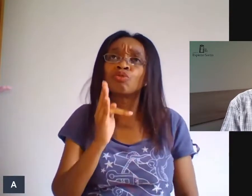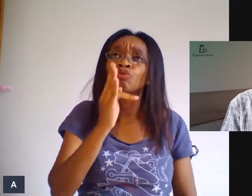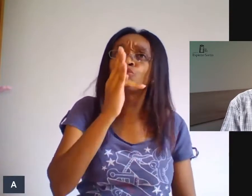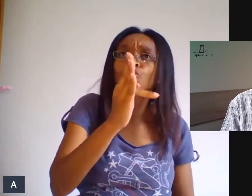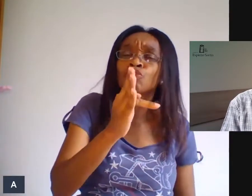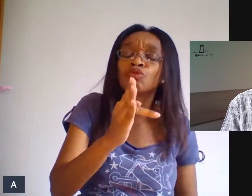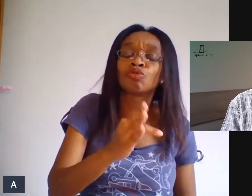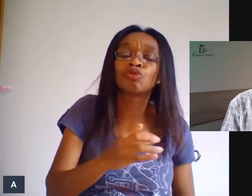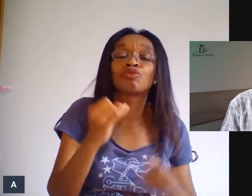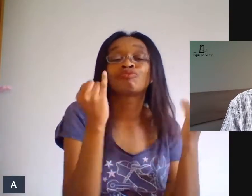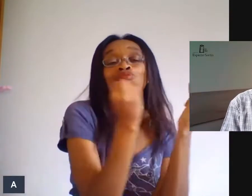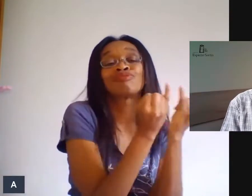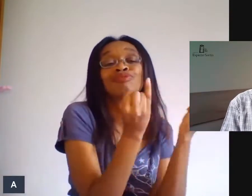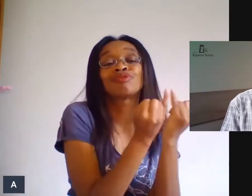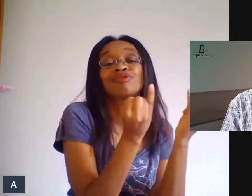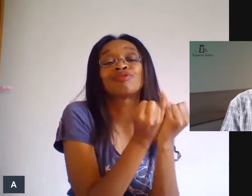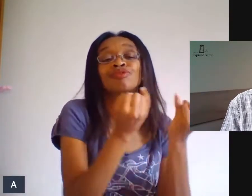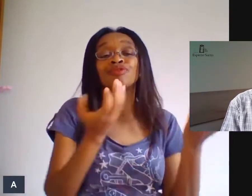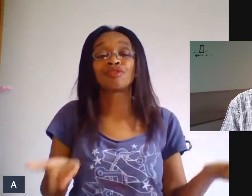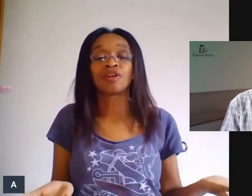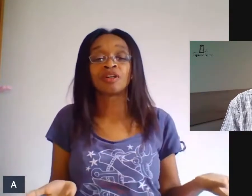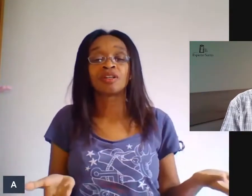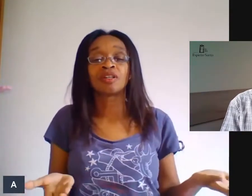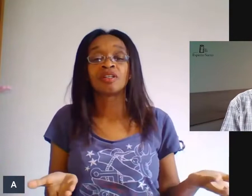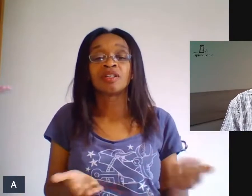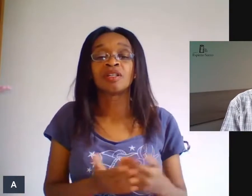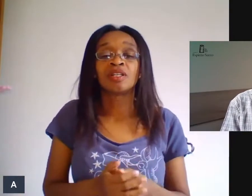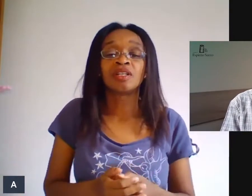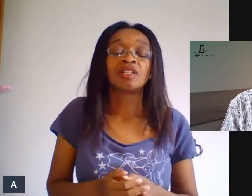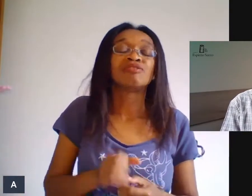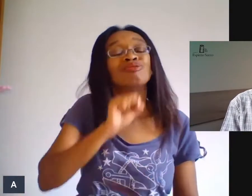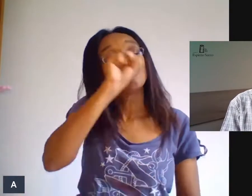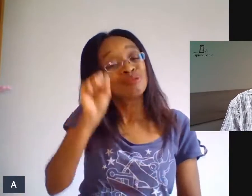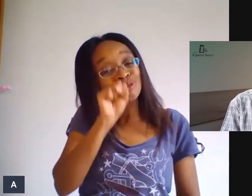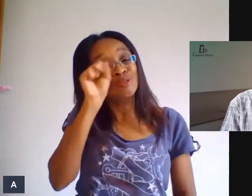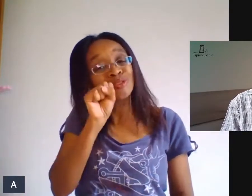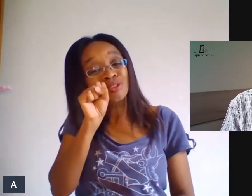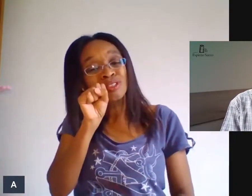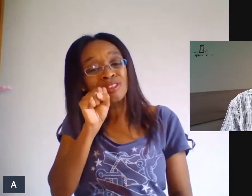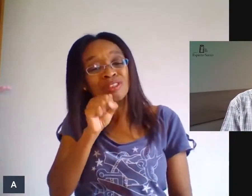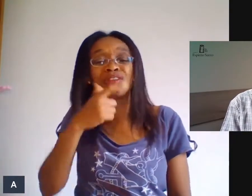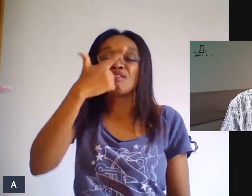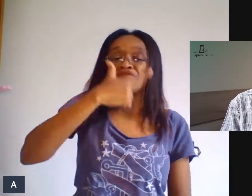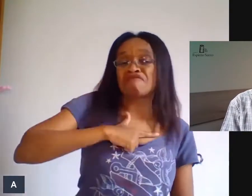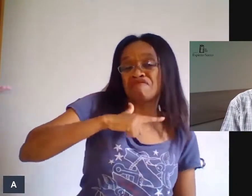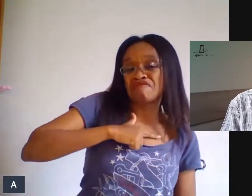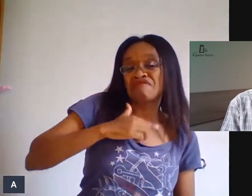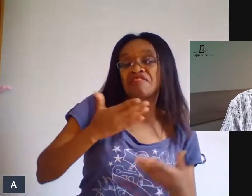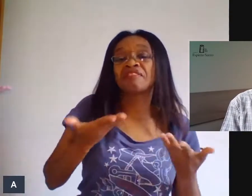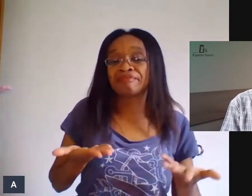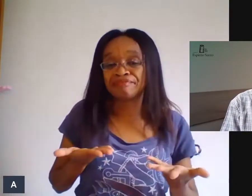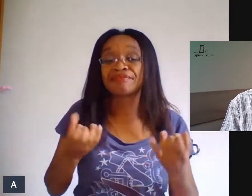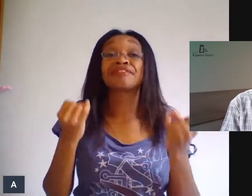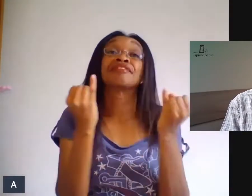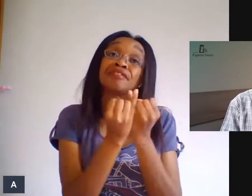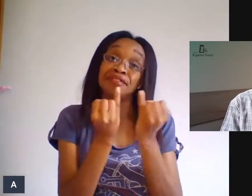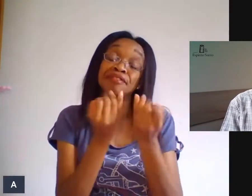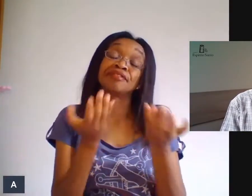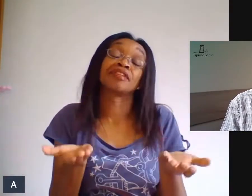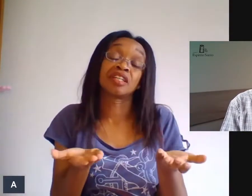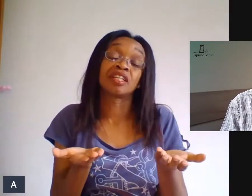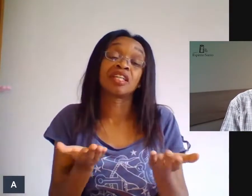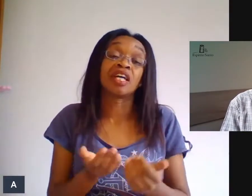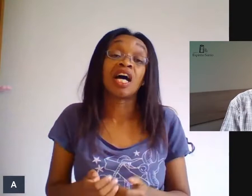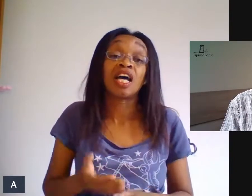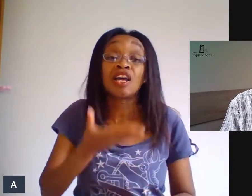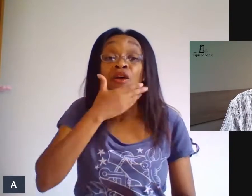viesse a ganhar neném, seu bebê solteira, seria de comentários negativos. Aí, nesse caso, é